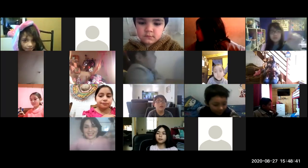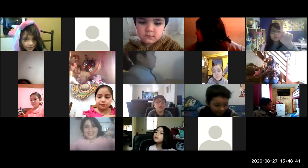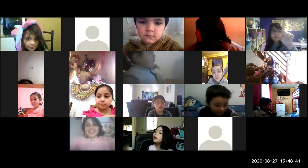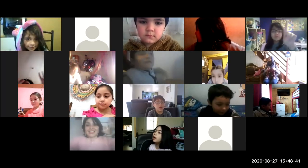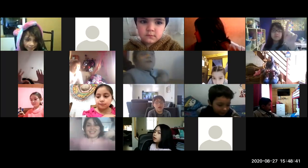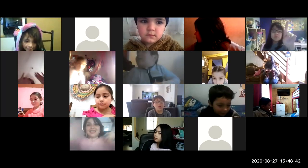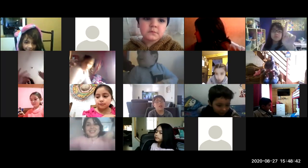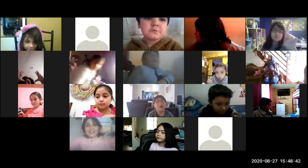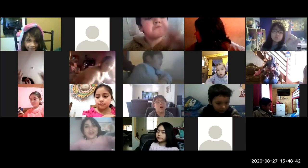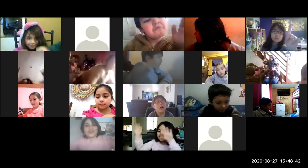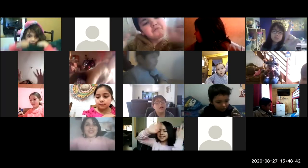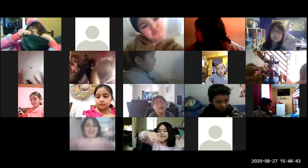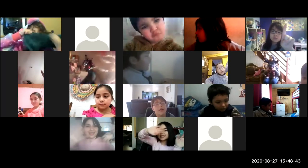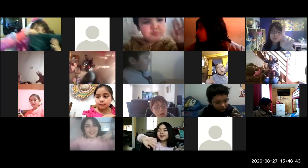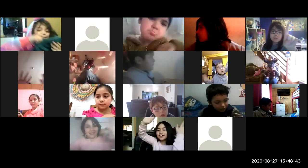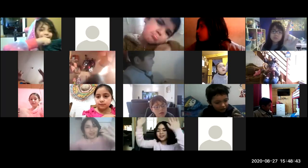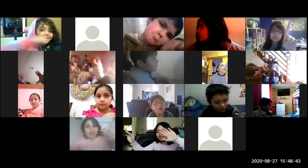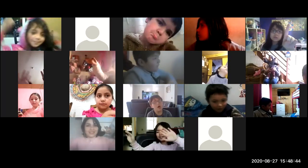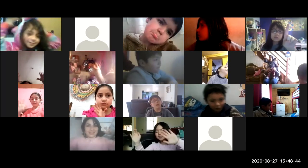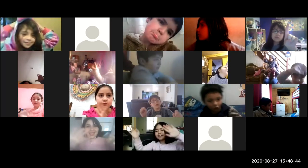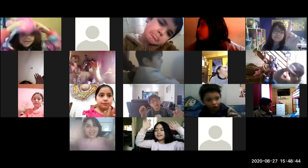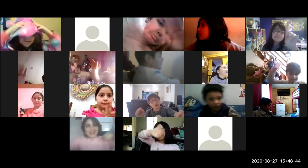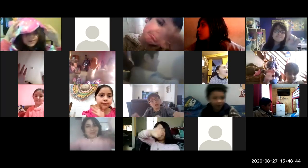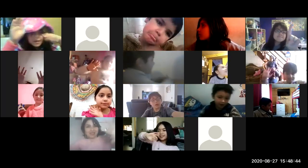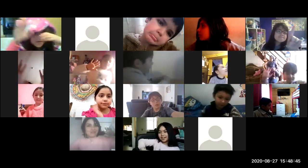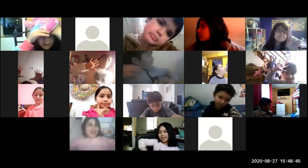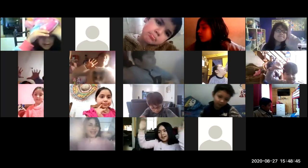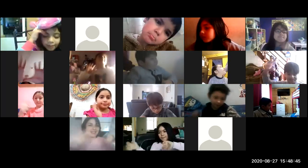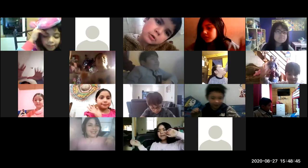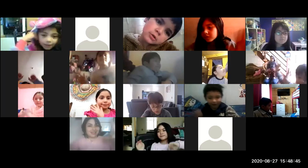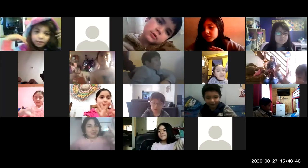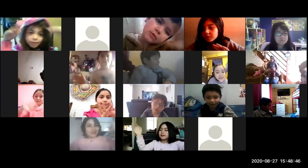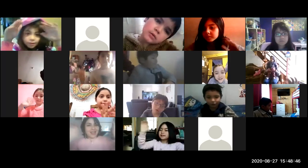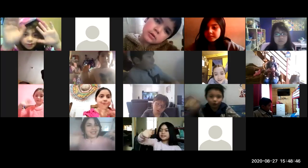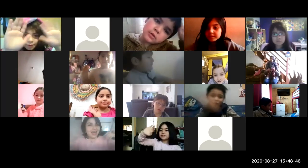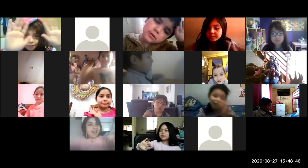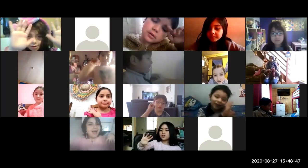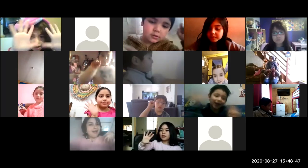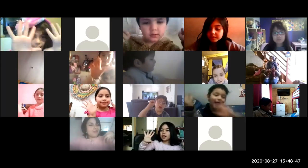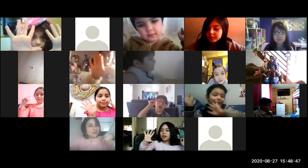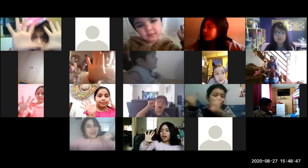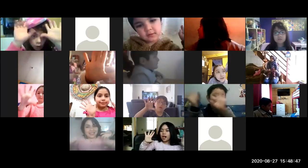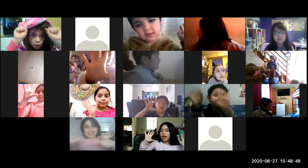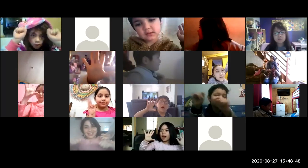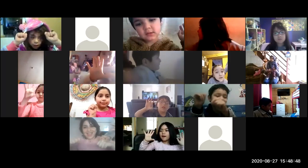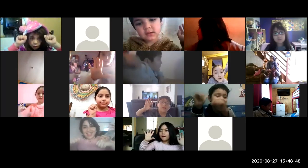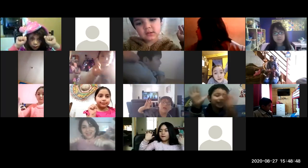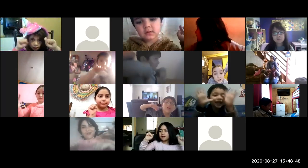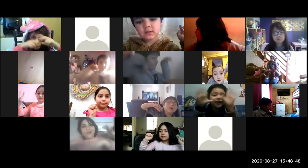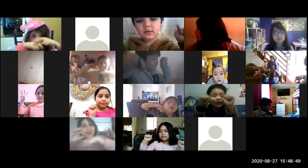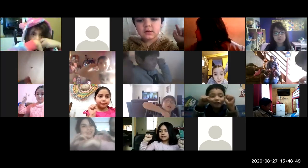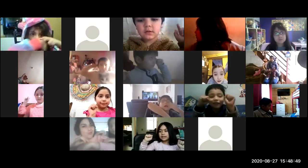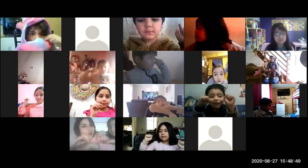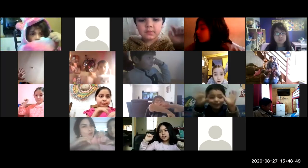1, 2, 3. 5 deditos tienen mis manitos. Las abro, las